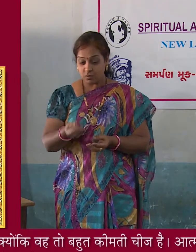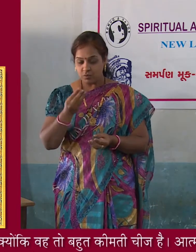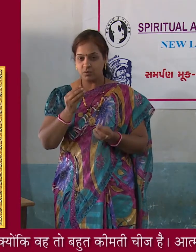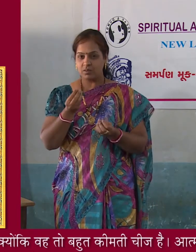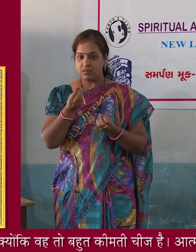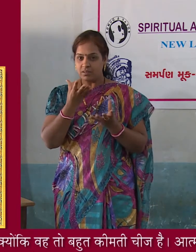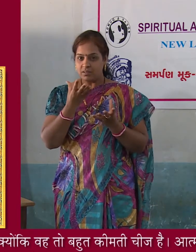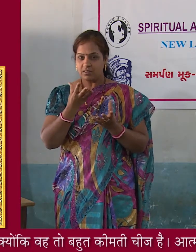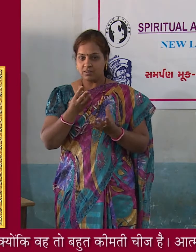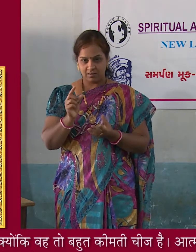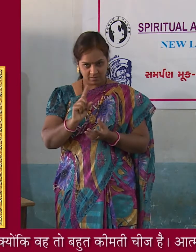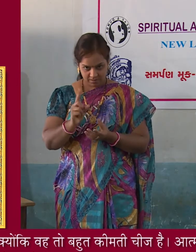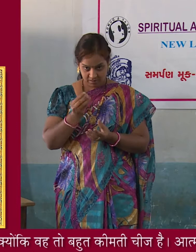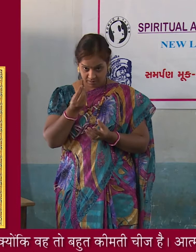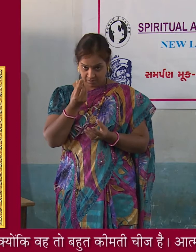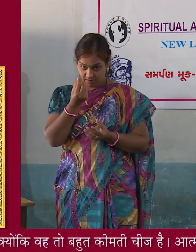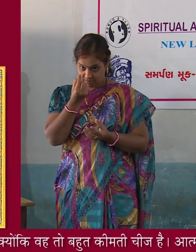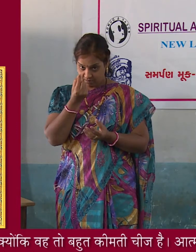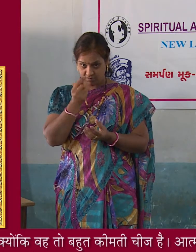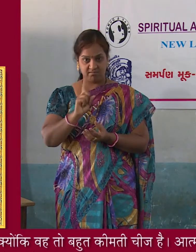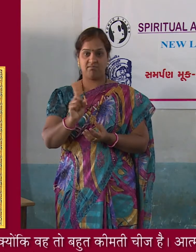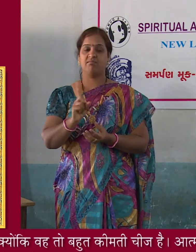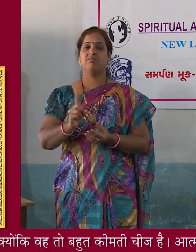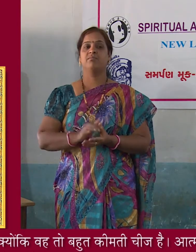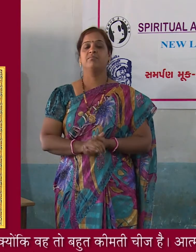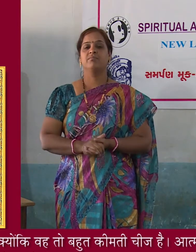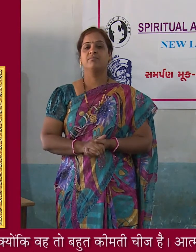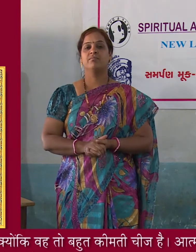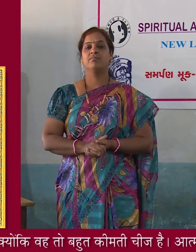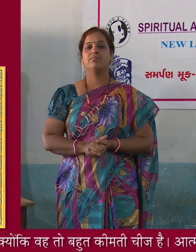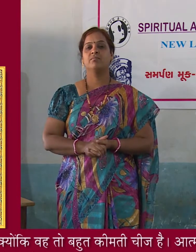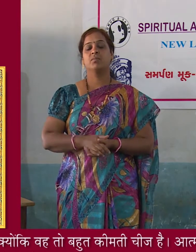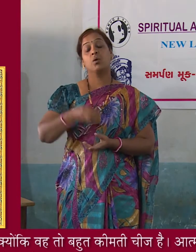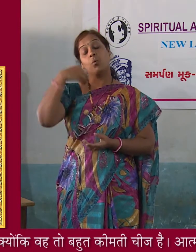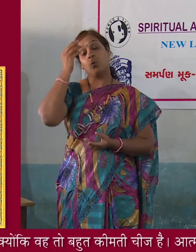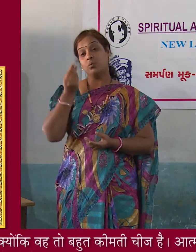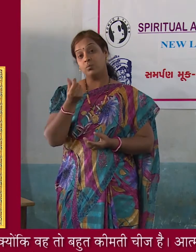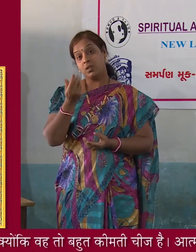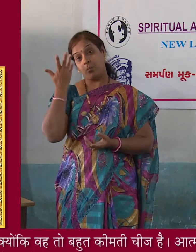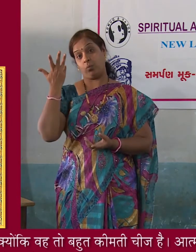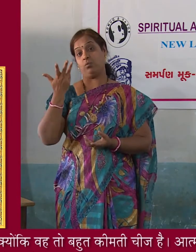मोती पड़े हुए होंगे नहीं। क्यों? क्योंकि वो तो बहुत कीमती चीज है।